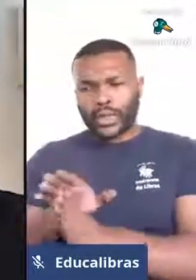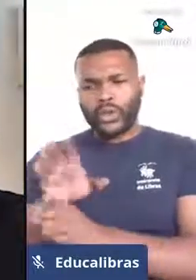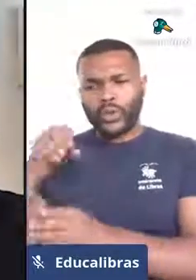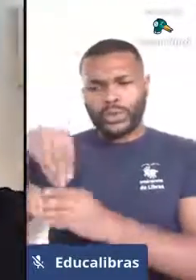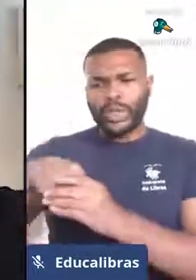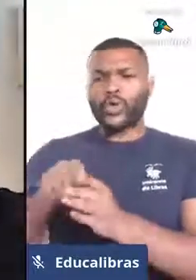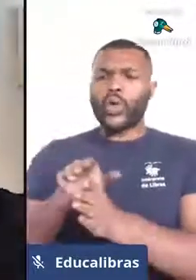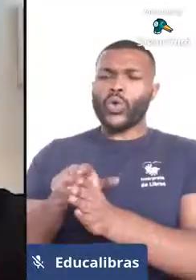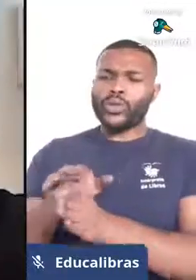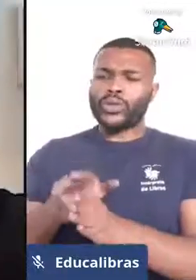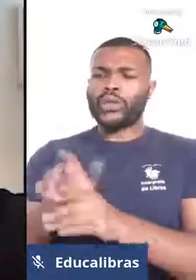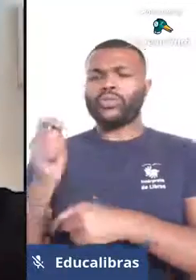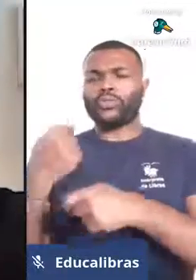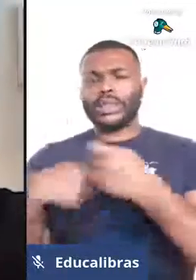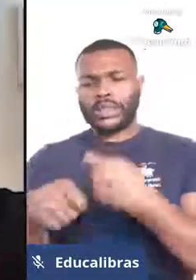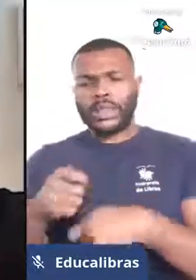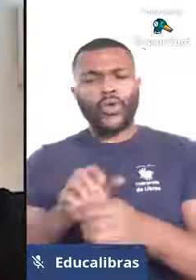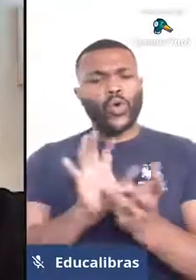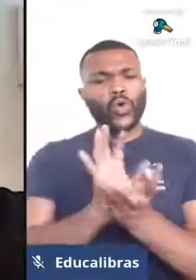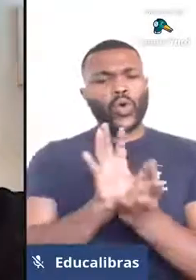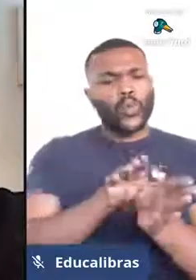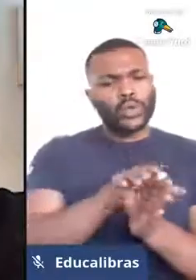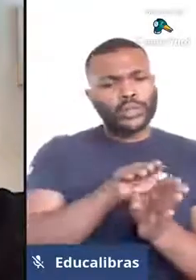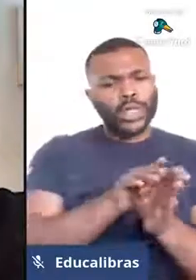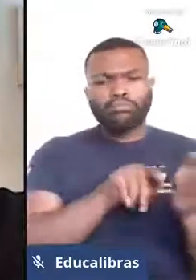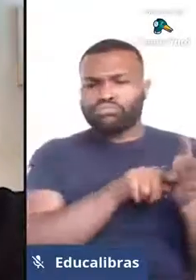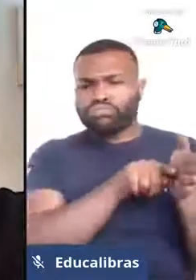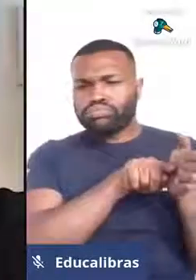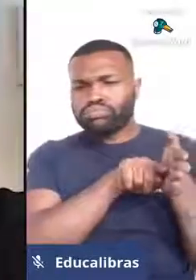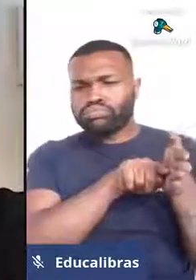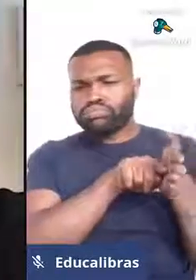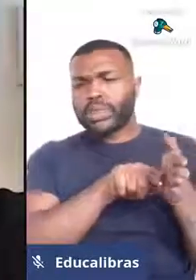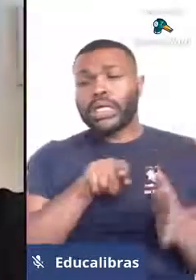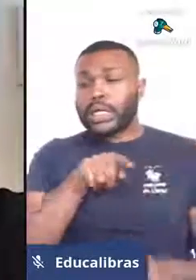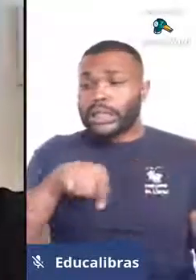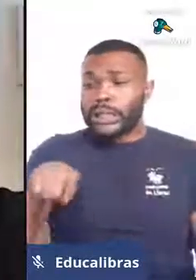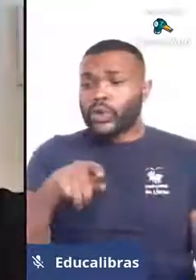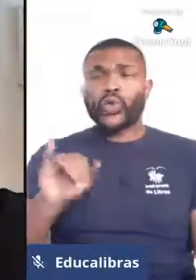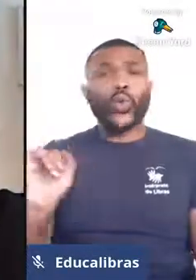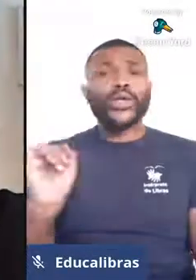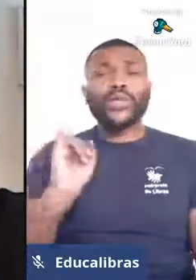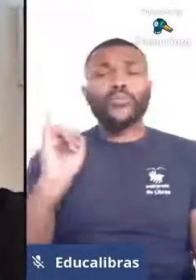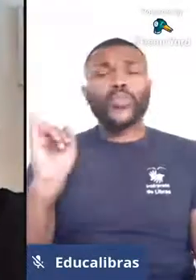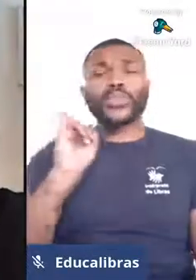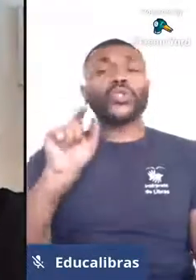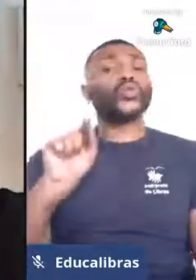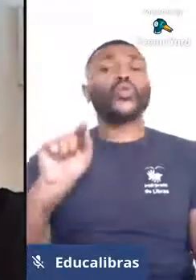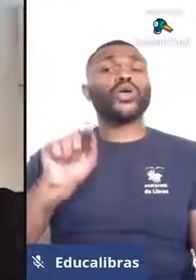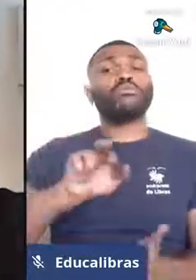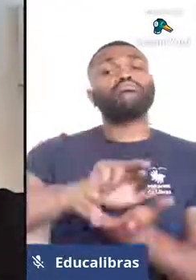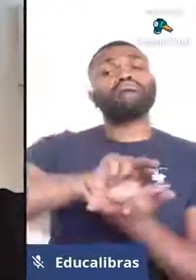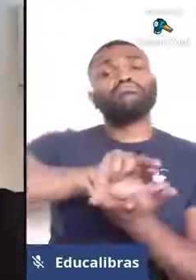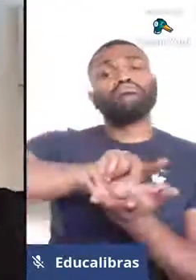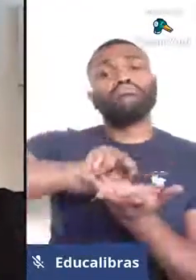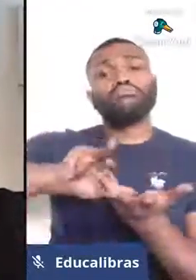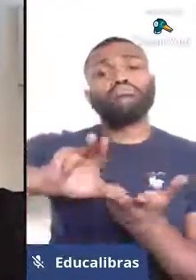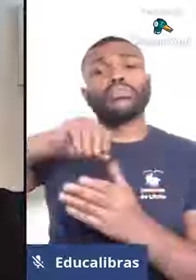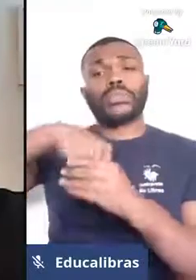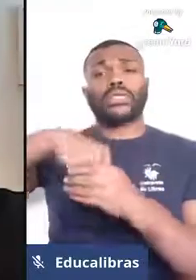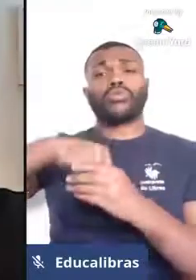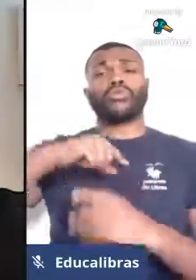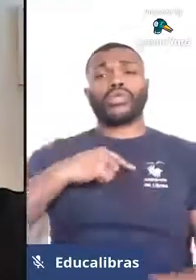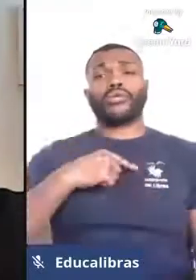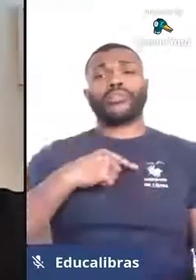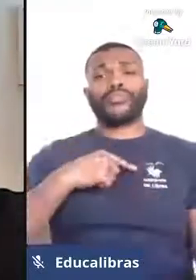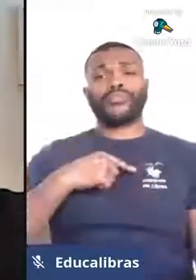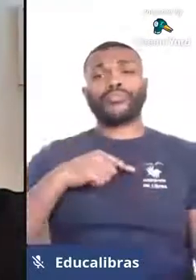administrativo, conselho consultivo. É essencial diversidade nesses conselhos. Esses conselhos,